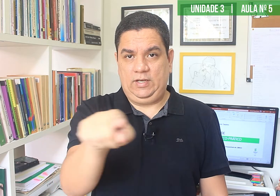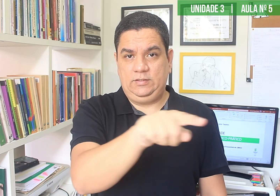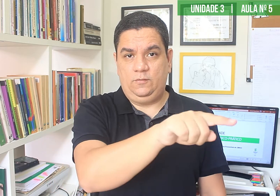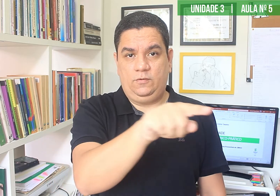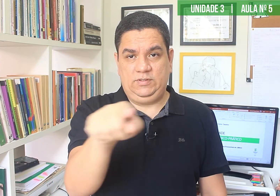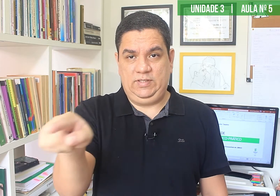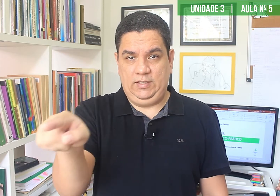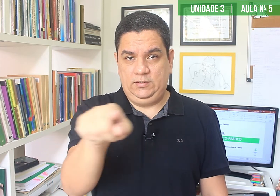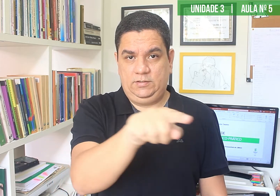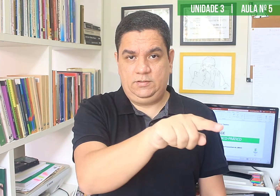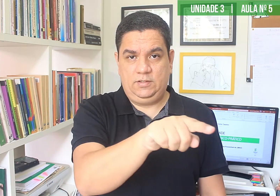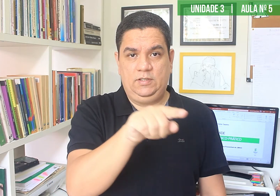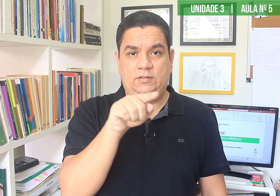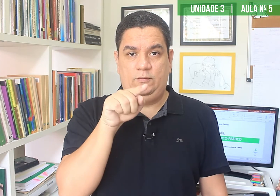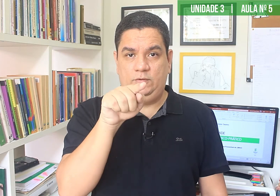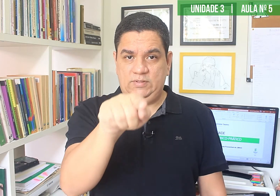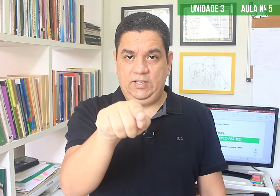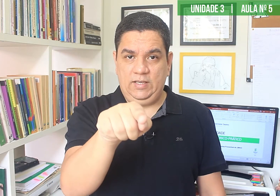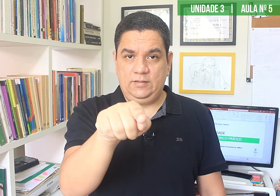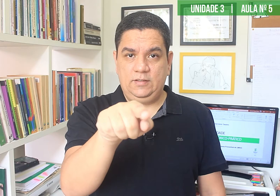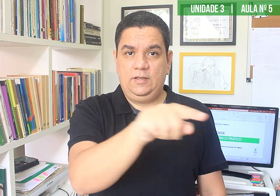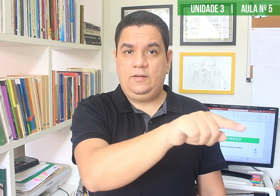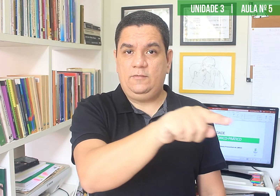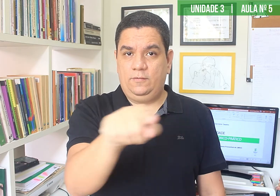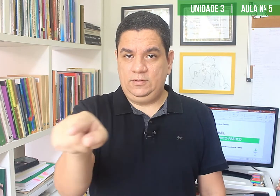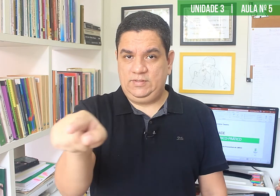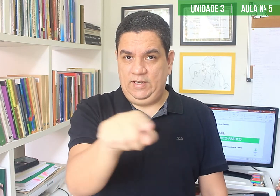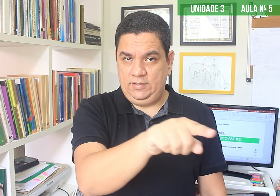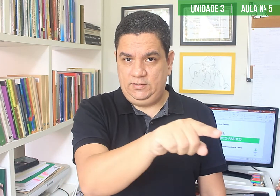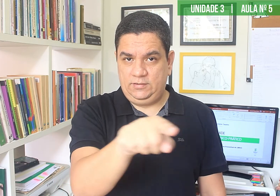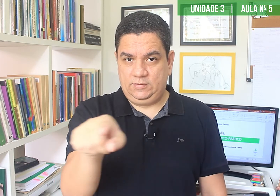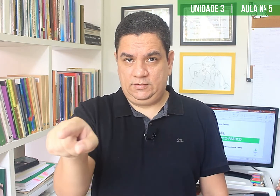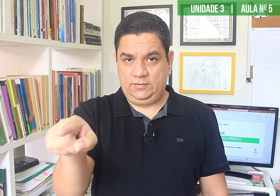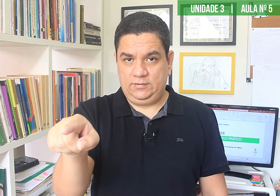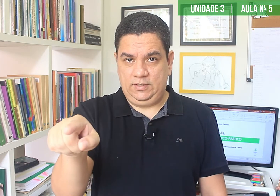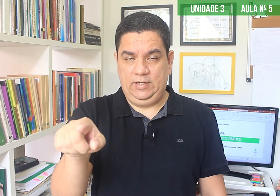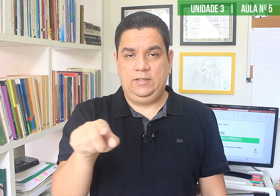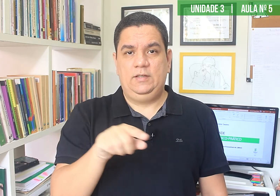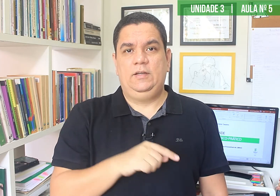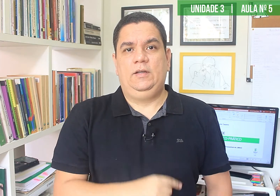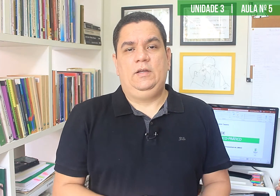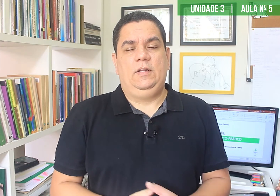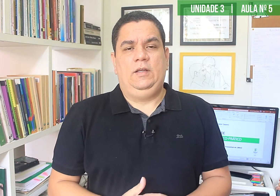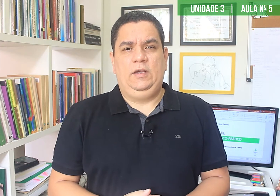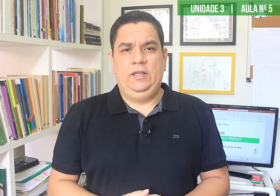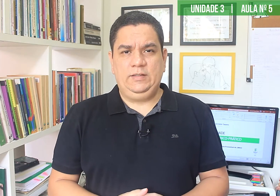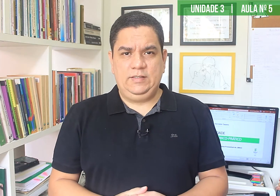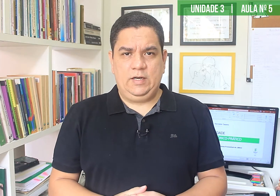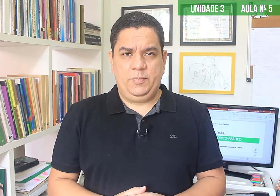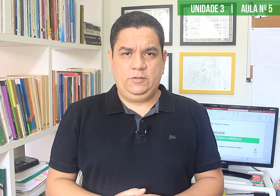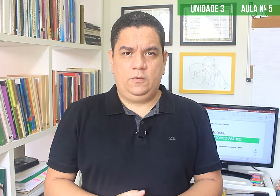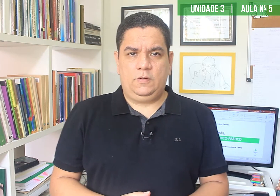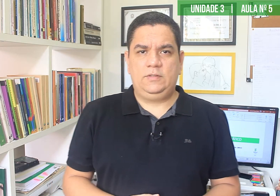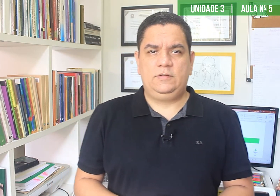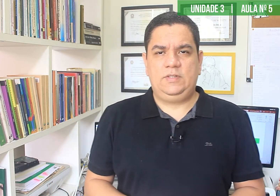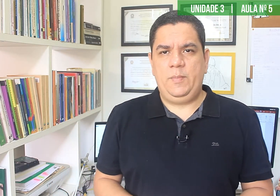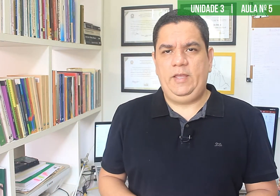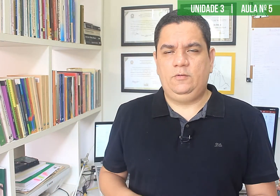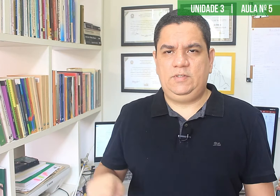Então vocês. Então você, vocês, né? E a terceira pessoa, também no